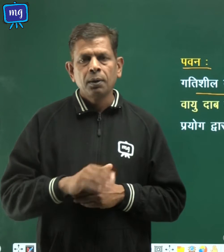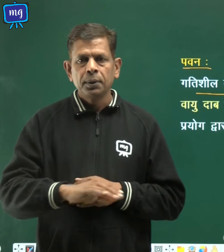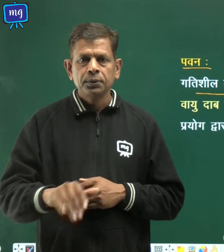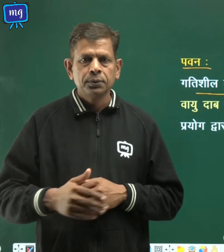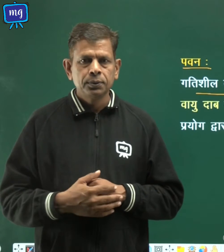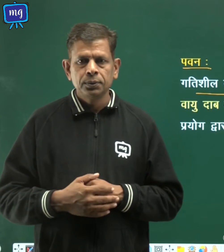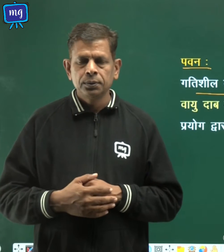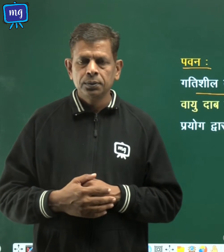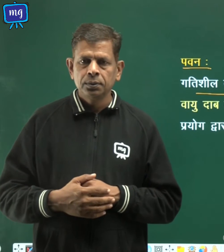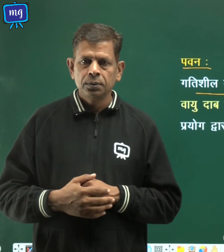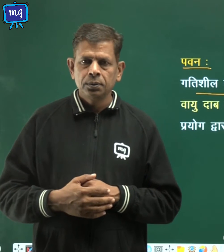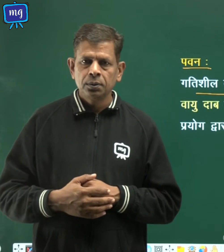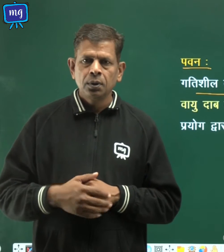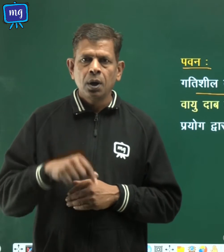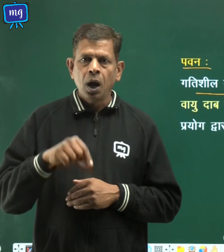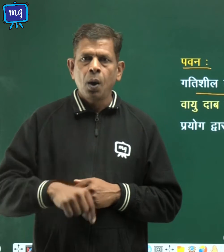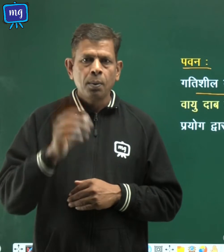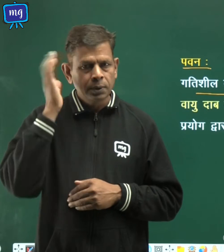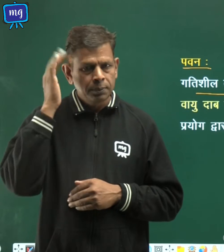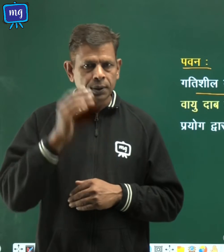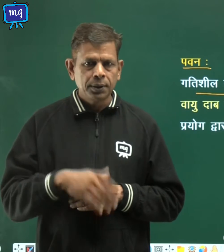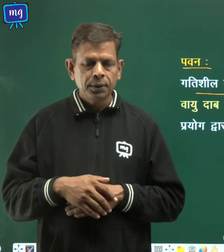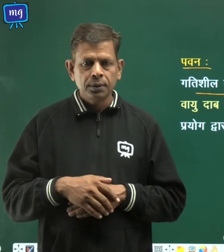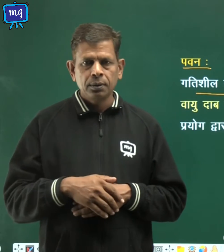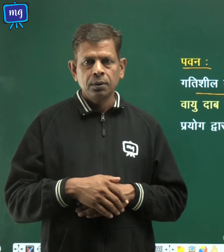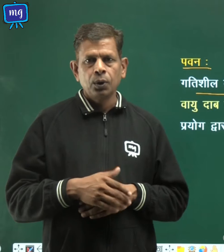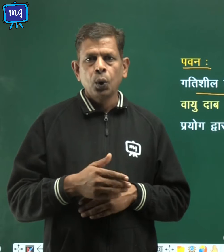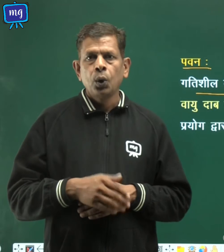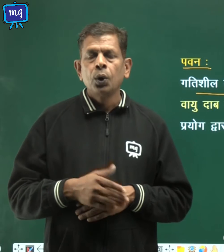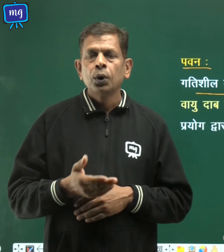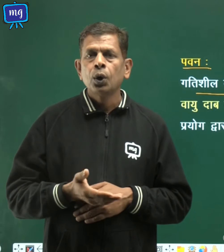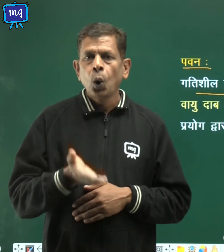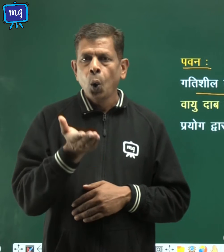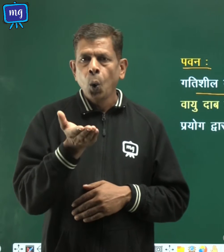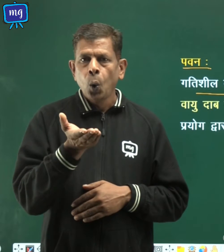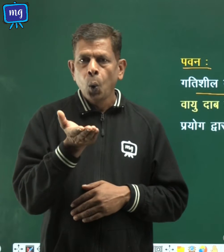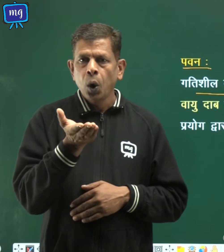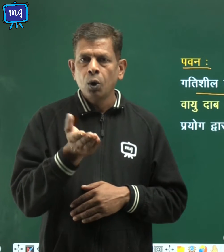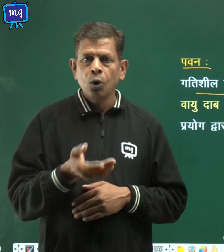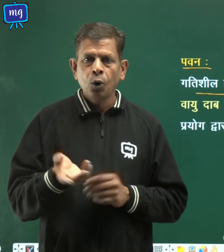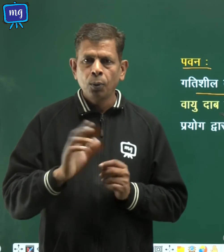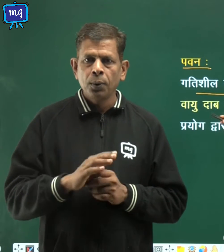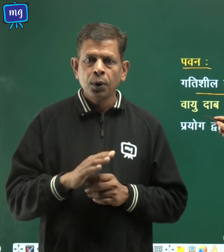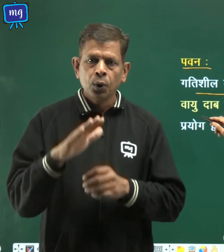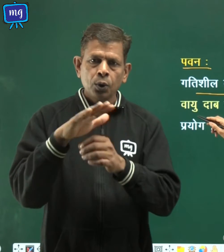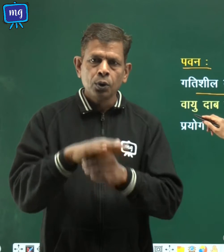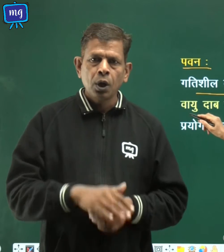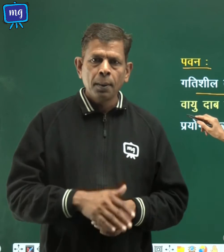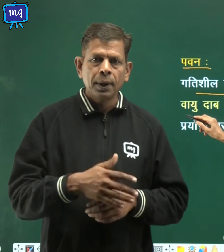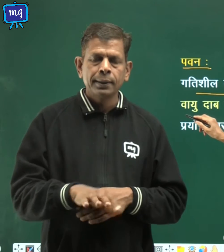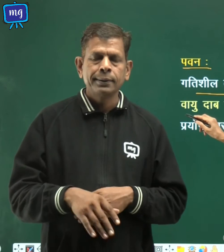बच्चों अब हम समझेंगे कि वायु भी दाब डालती है।